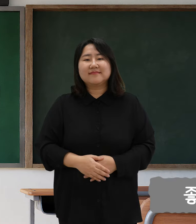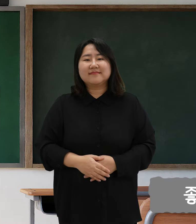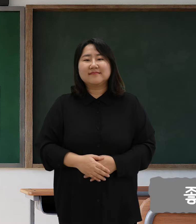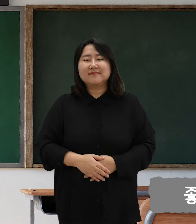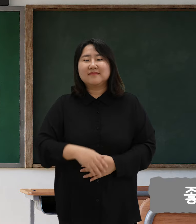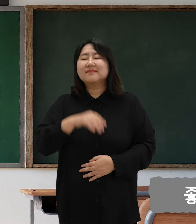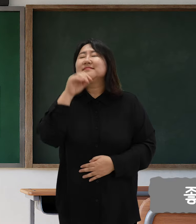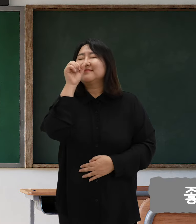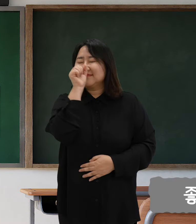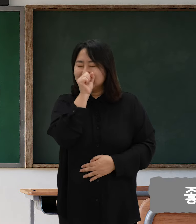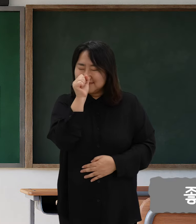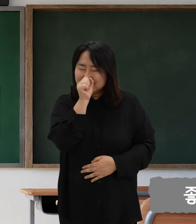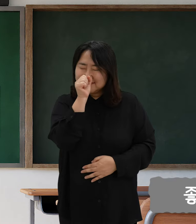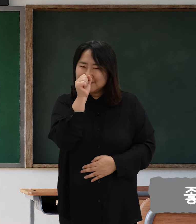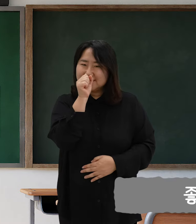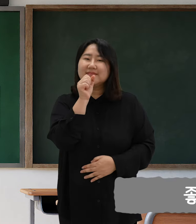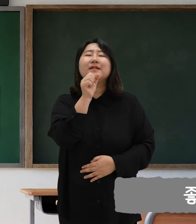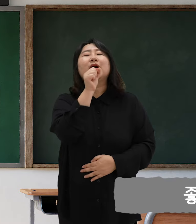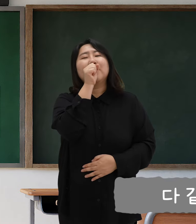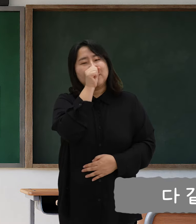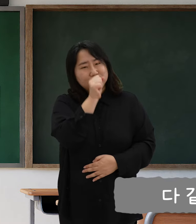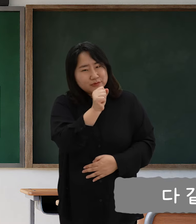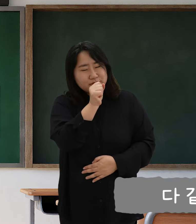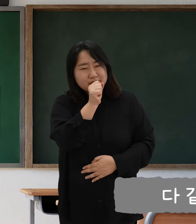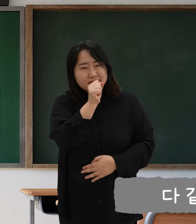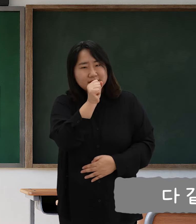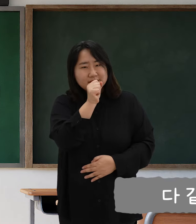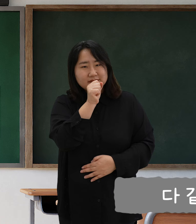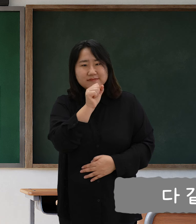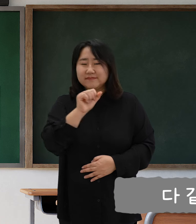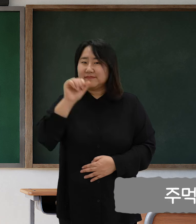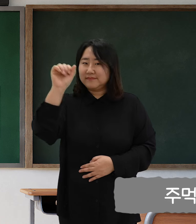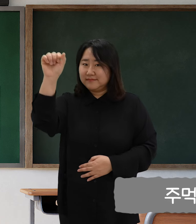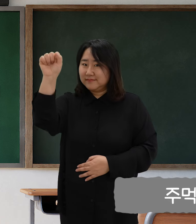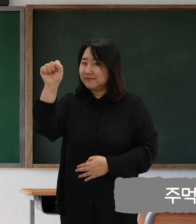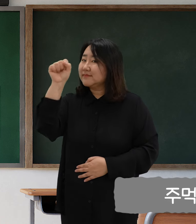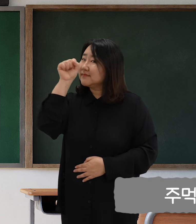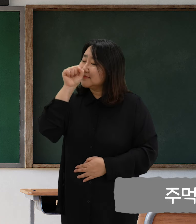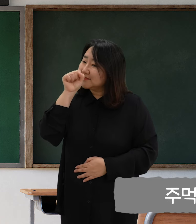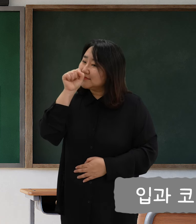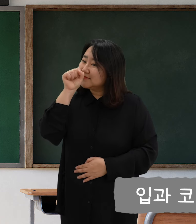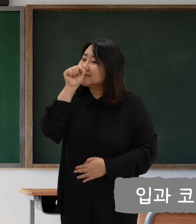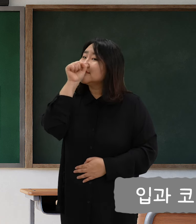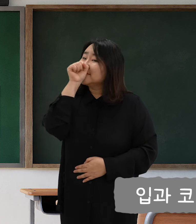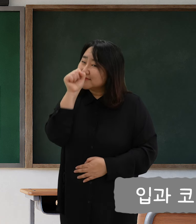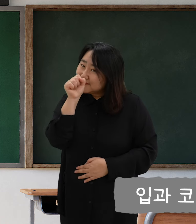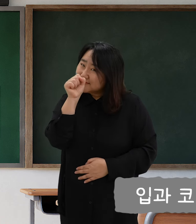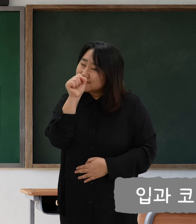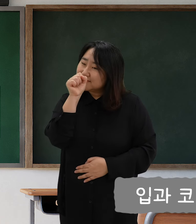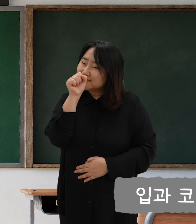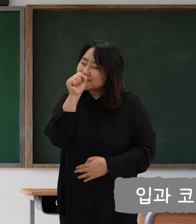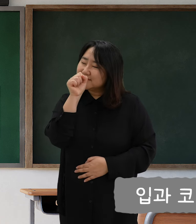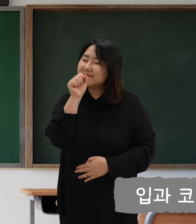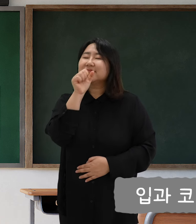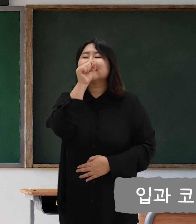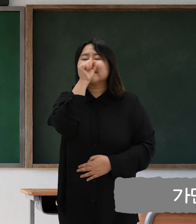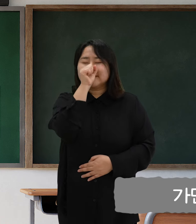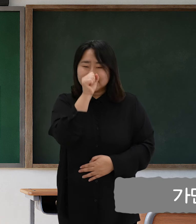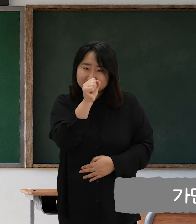좋다. 좋아하다. 다 같은 좋다예요. 주먹진 오른손을 입과 코앞에 살짝 둡니다. 가만히